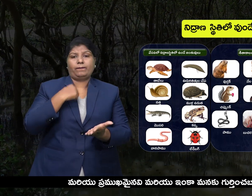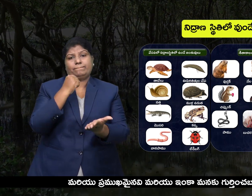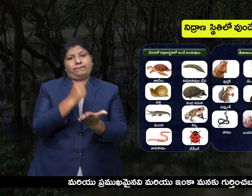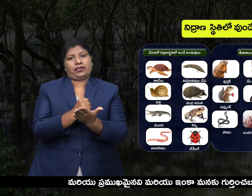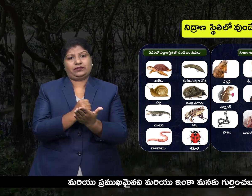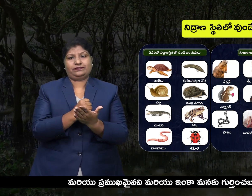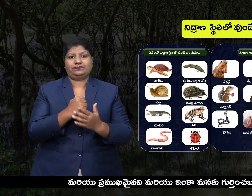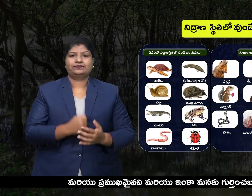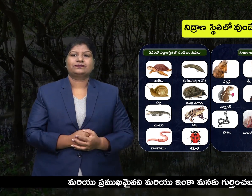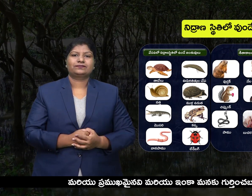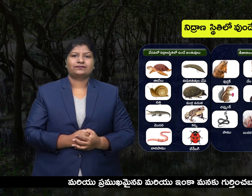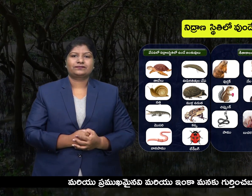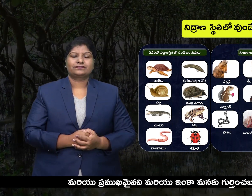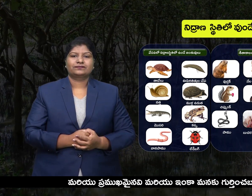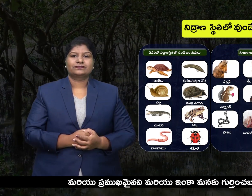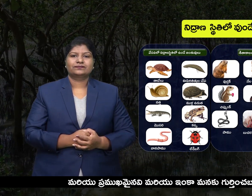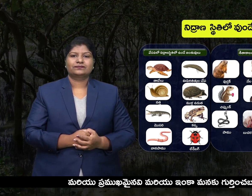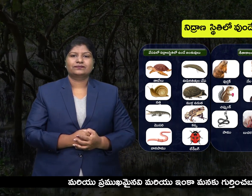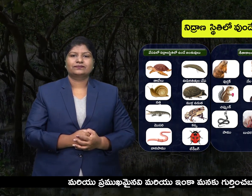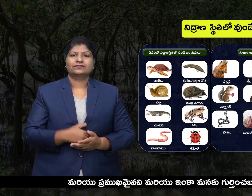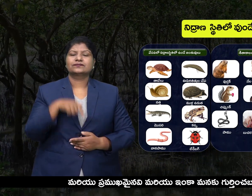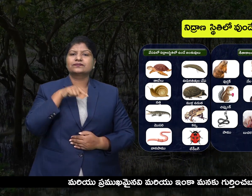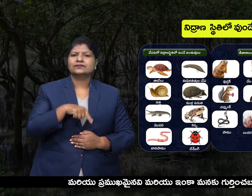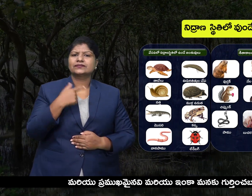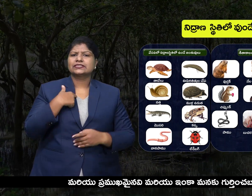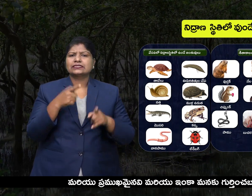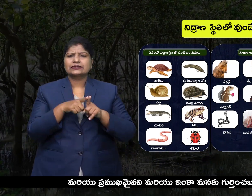ఇంకా మనకు గుర్తించబడవు.